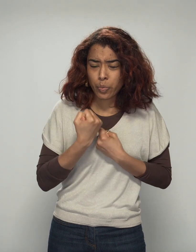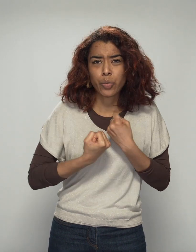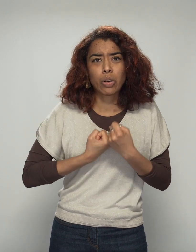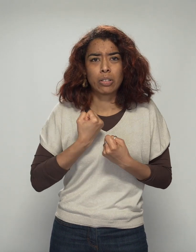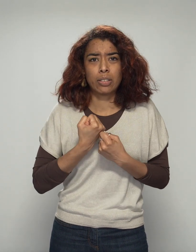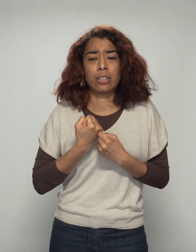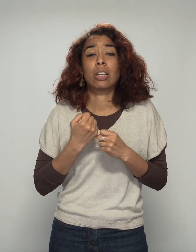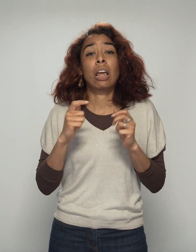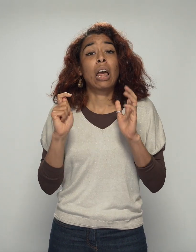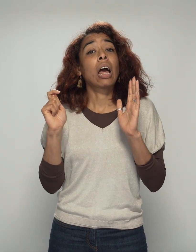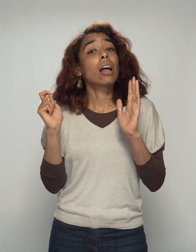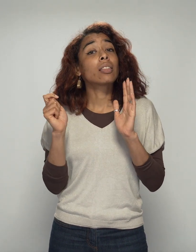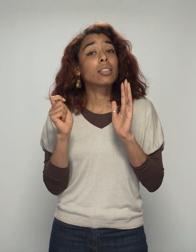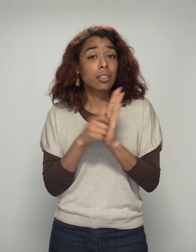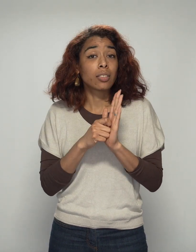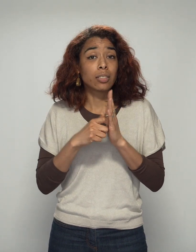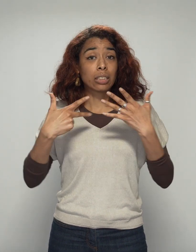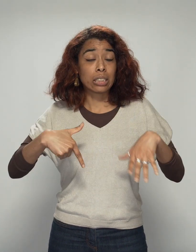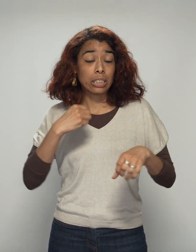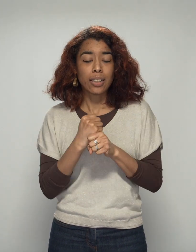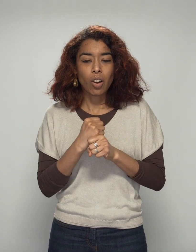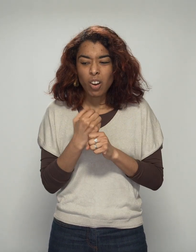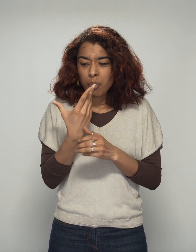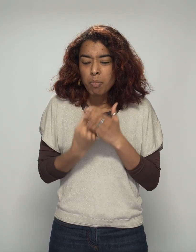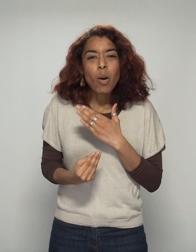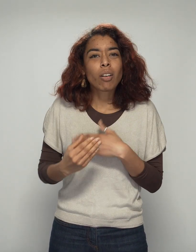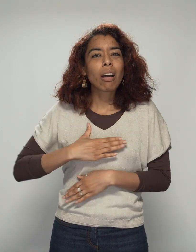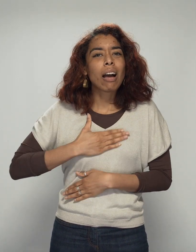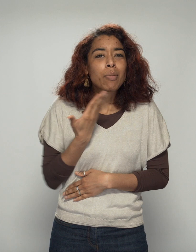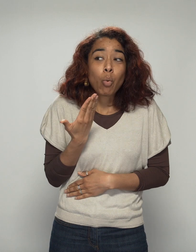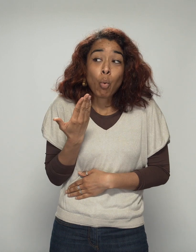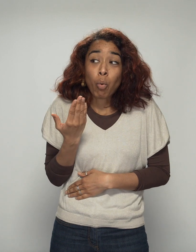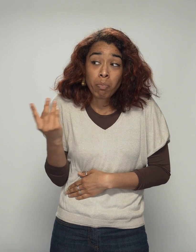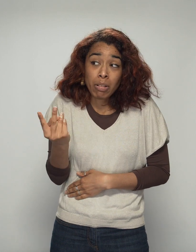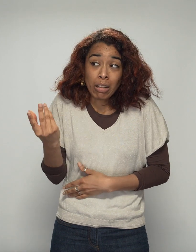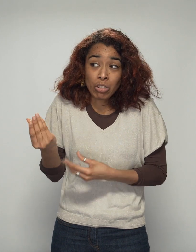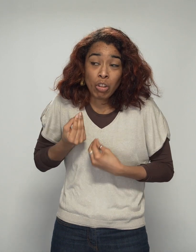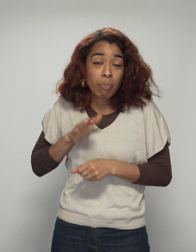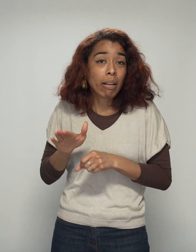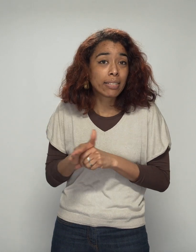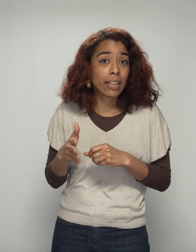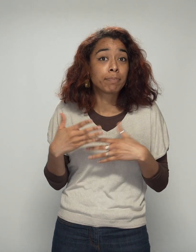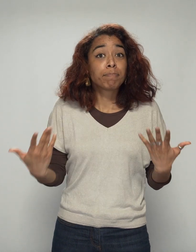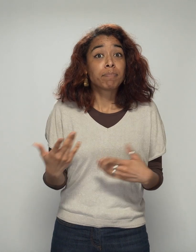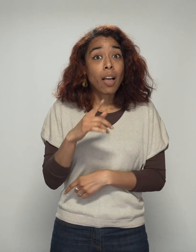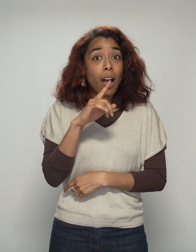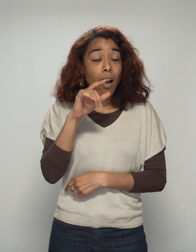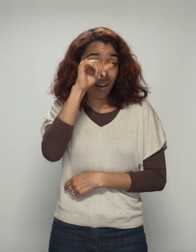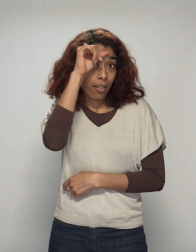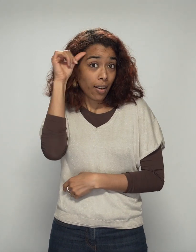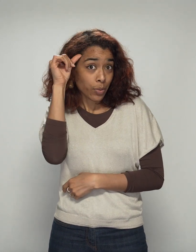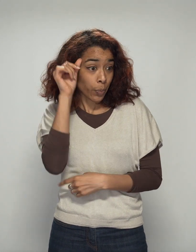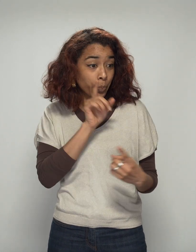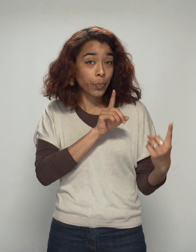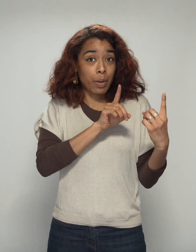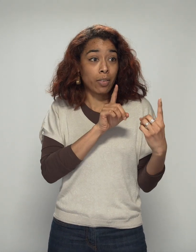et je suis arrivée à 17 ans et demi où, en manque d'amour peut-être à la maison, je suis tombée dans les